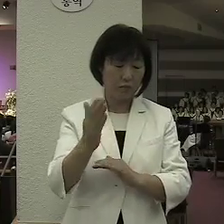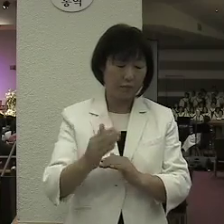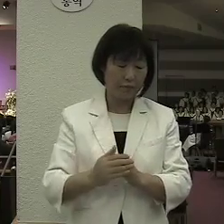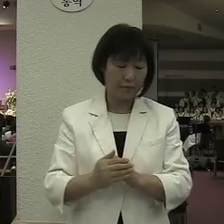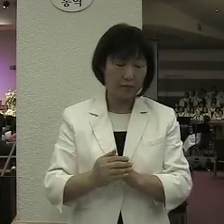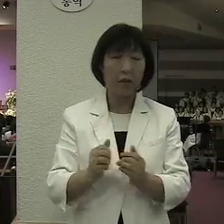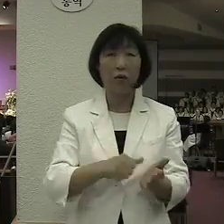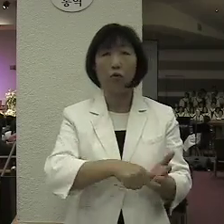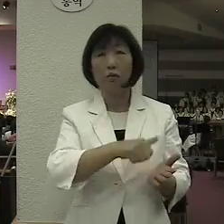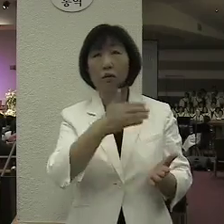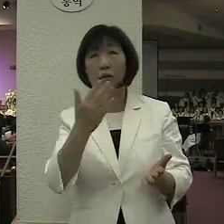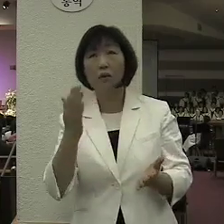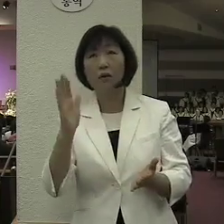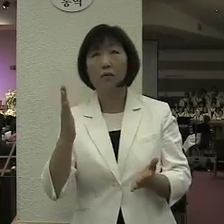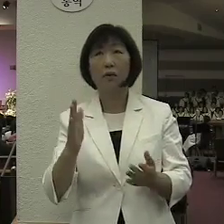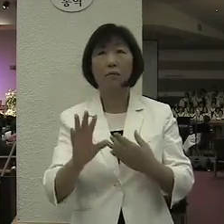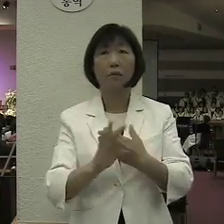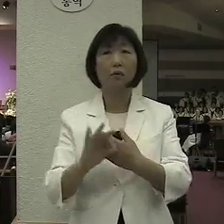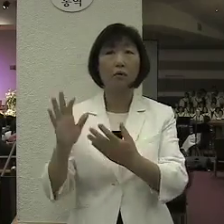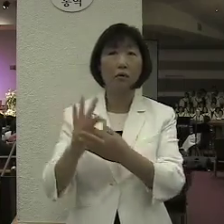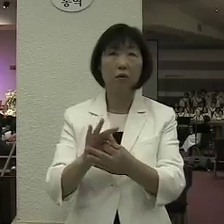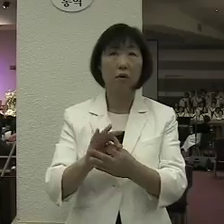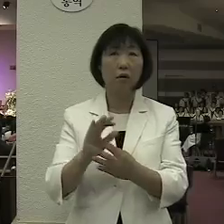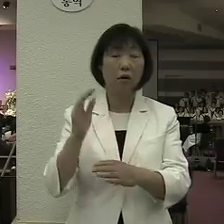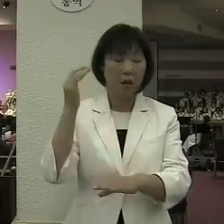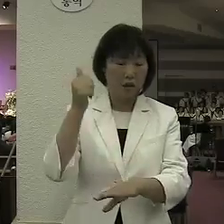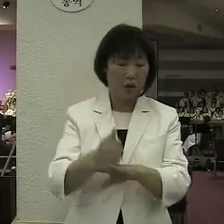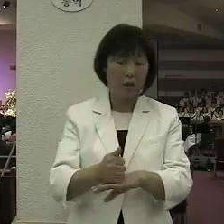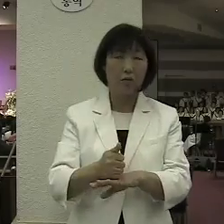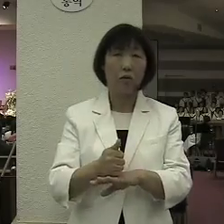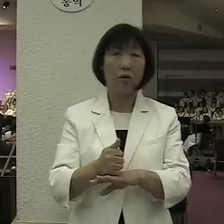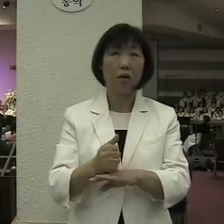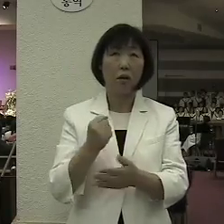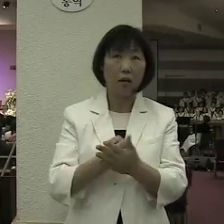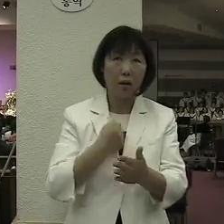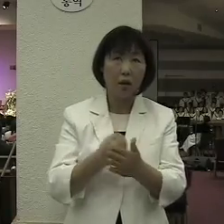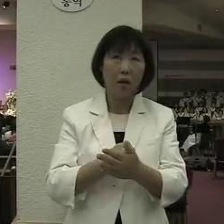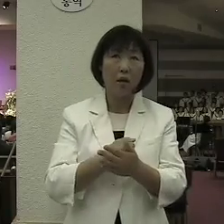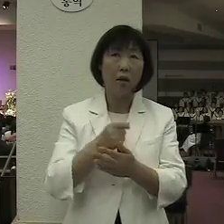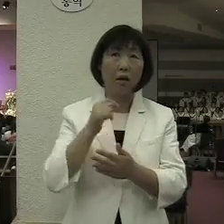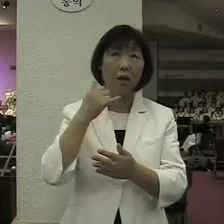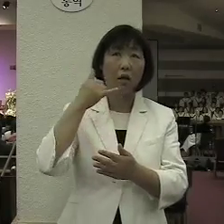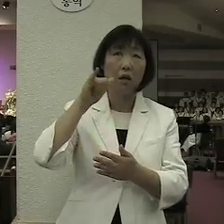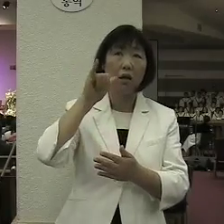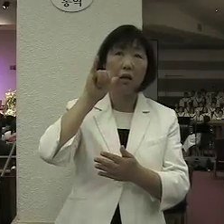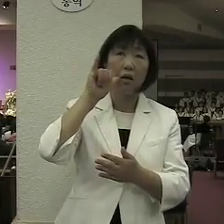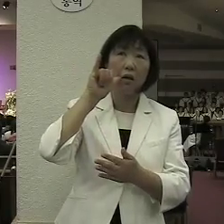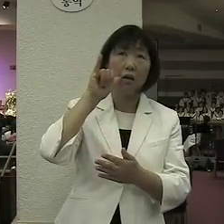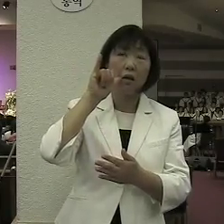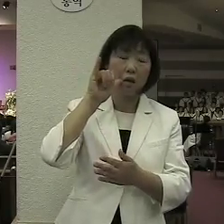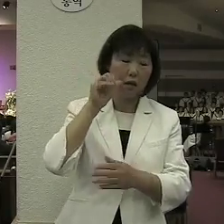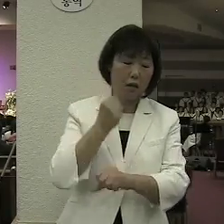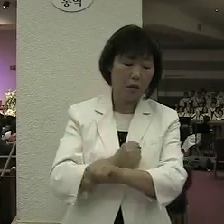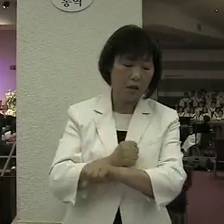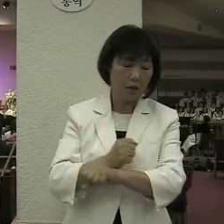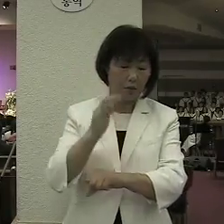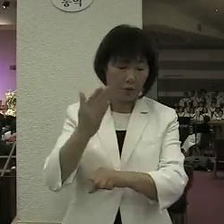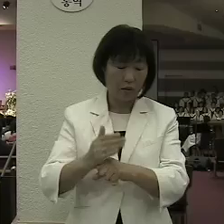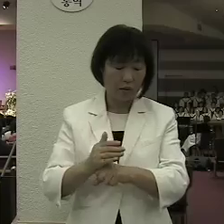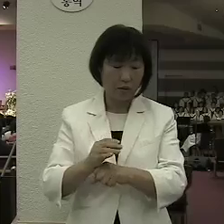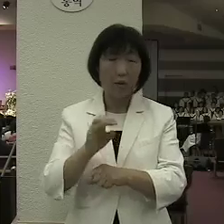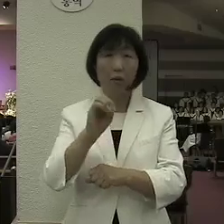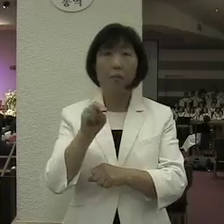찾았던 친구입니다. 데이비스 하이스쿨에서 정말 역사에 남는 한 친구예요. 근데 그가 나중에 유타 주립대학에